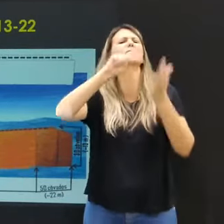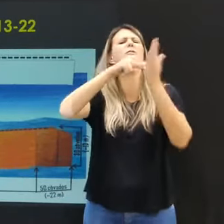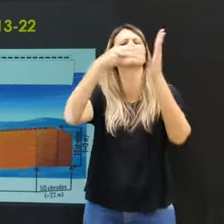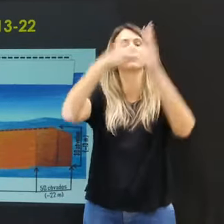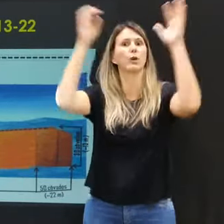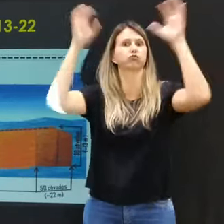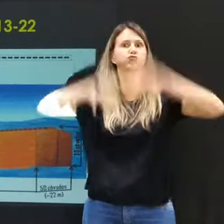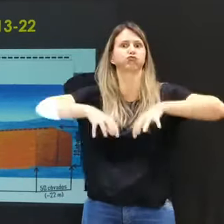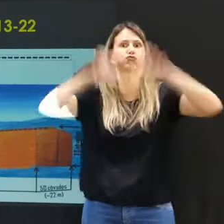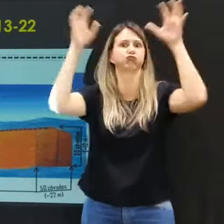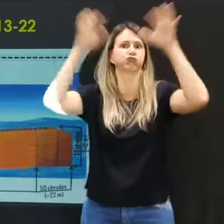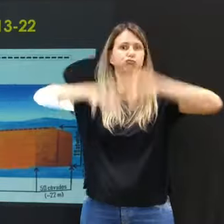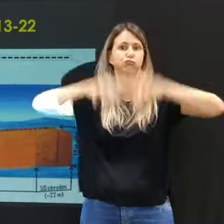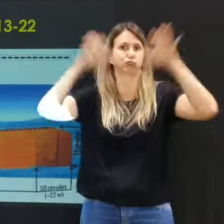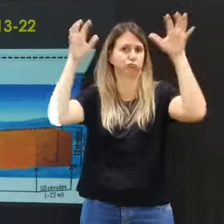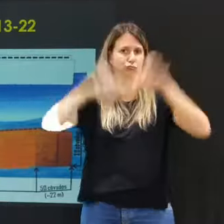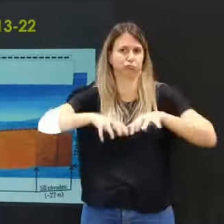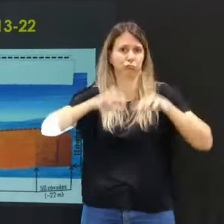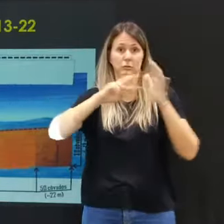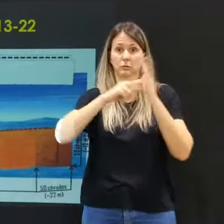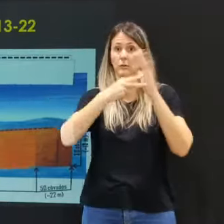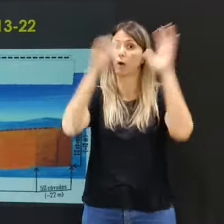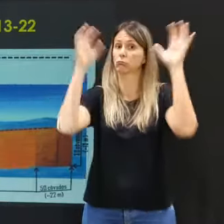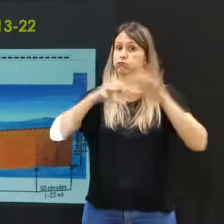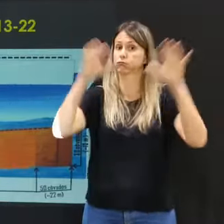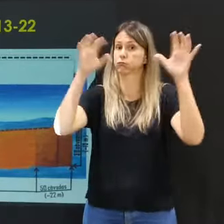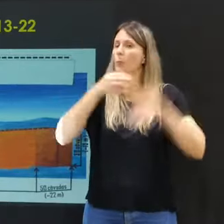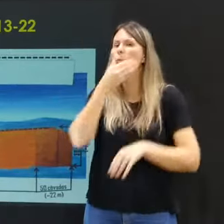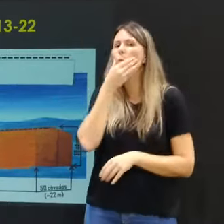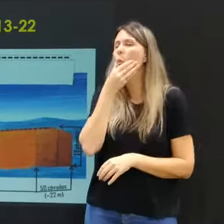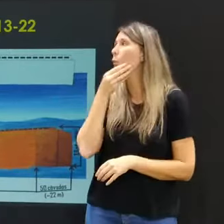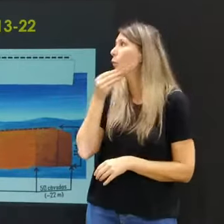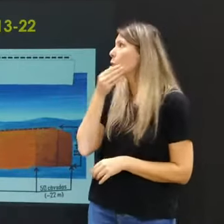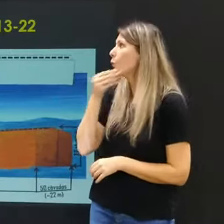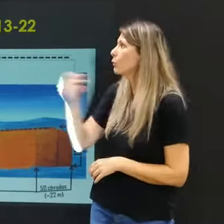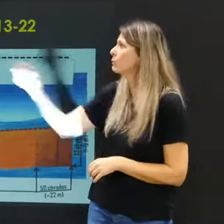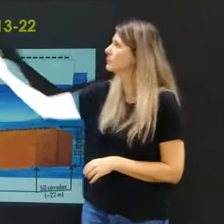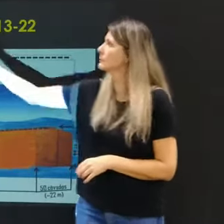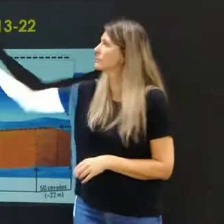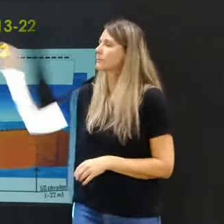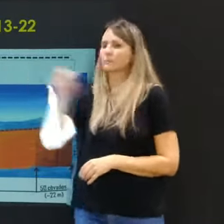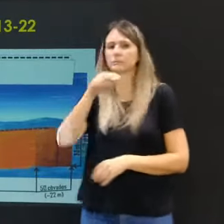Dilúvio. O que significa dilúvio? Foi muito tempo de chuva. Um homem, Noé.